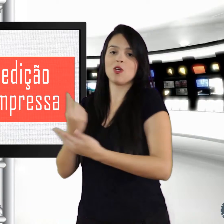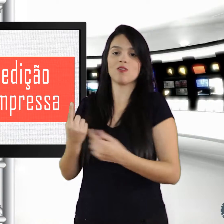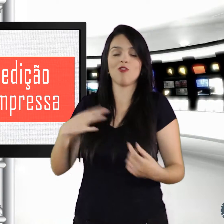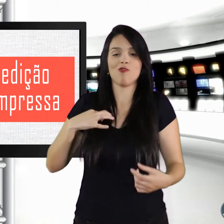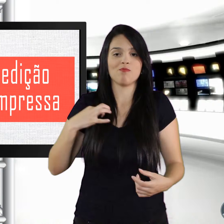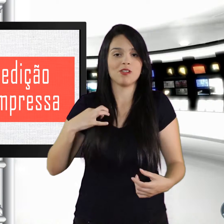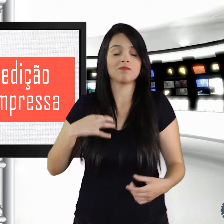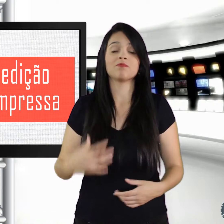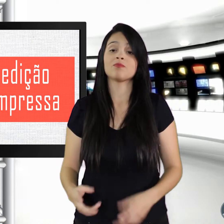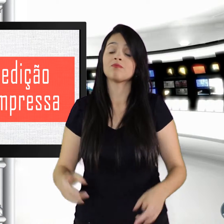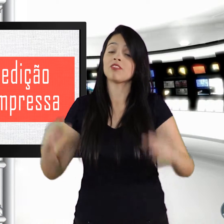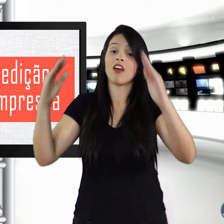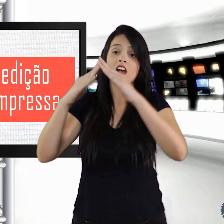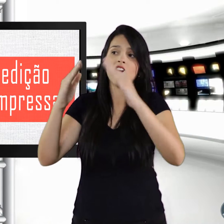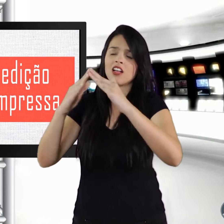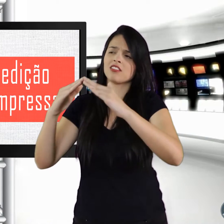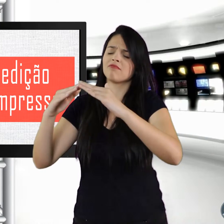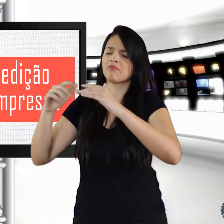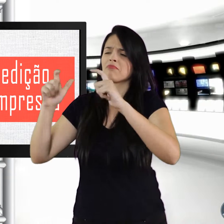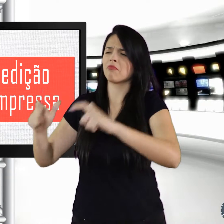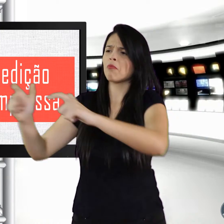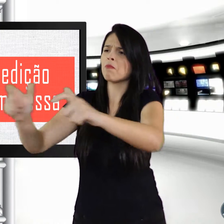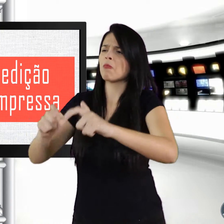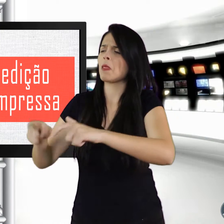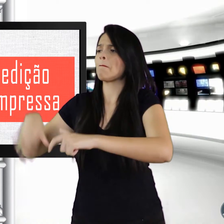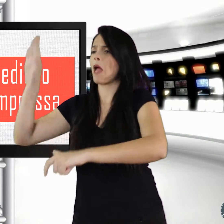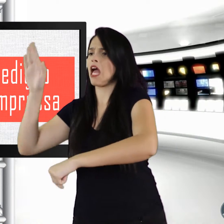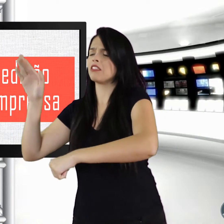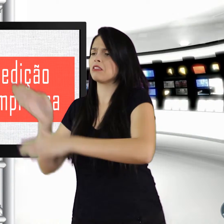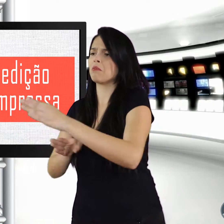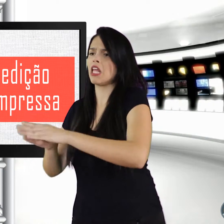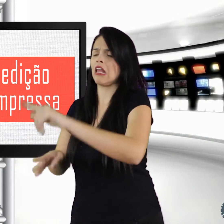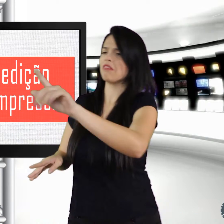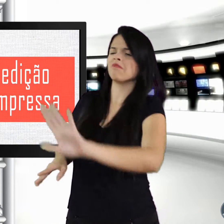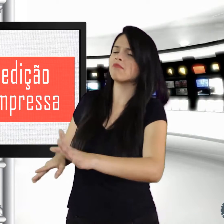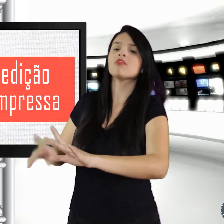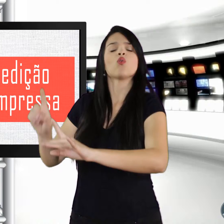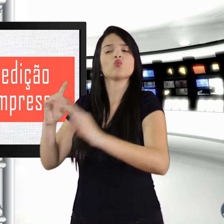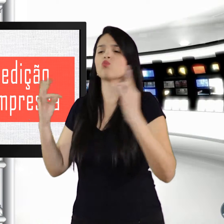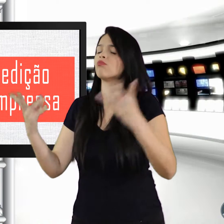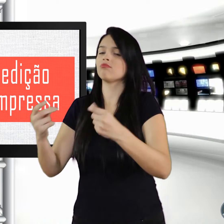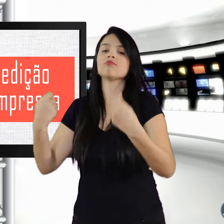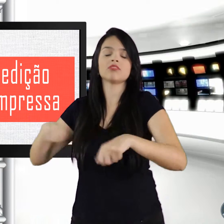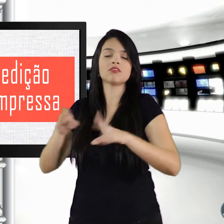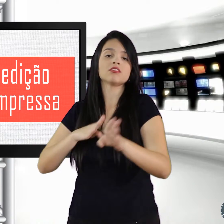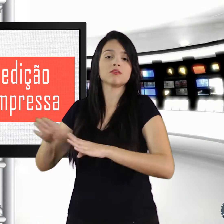casa, não existem ambientes que precisam mais de acessibilidade do que outros, na opinião de Araújo. Para ele,